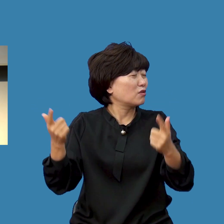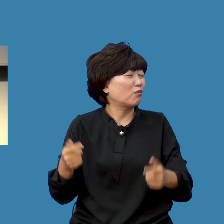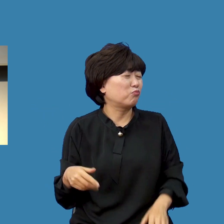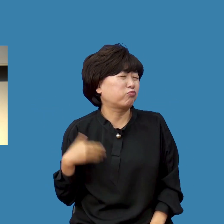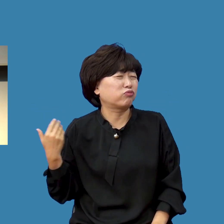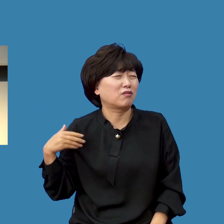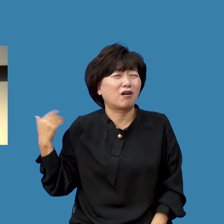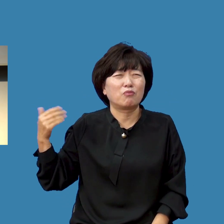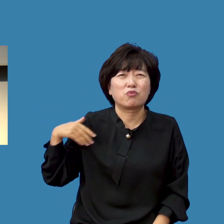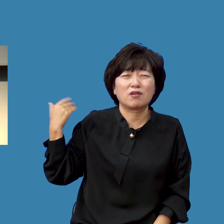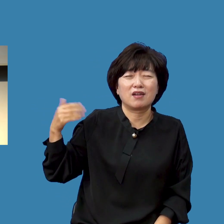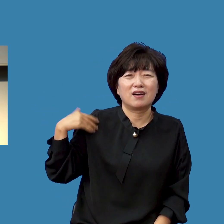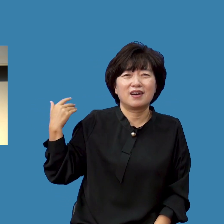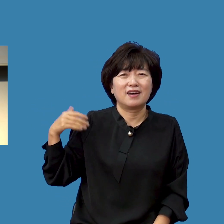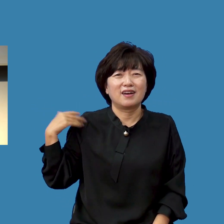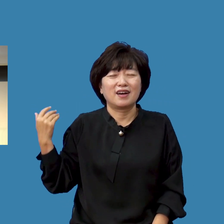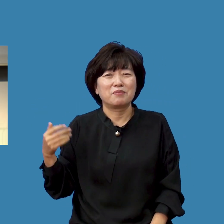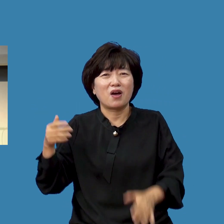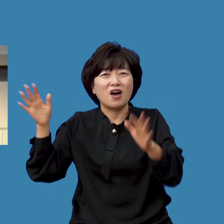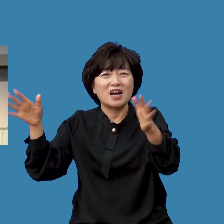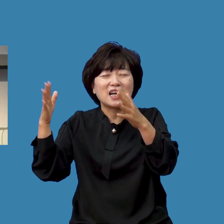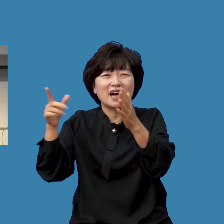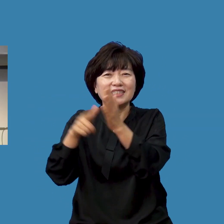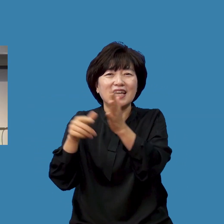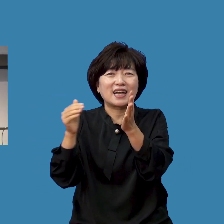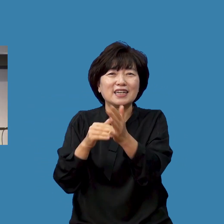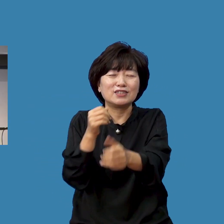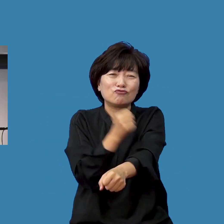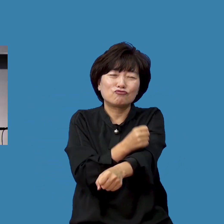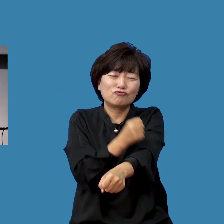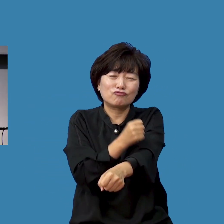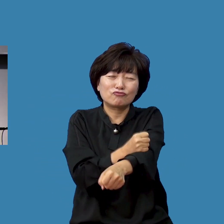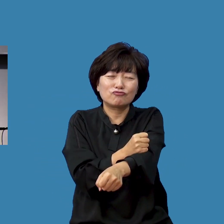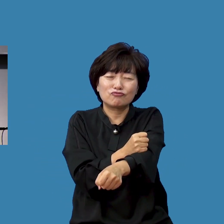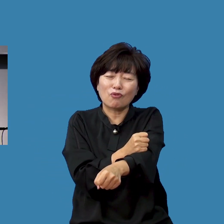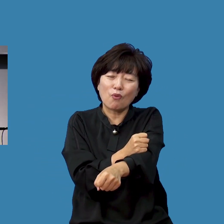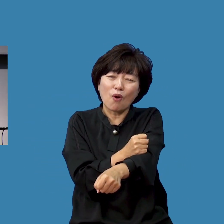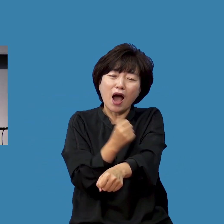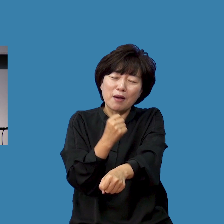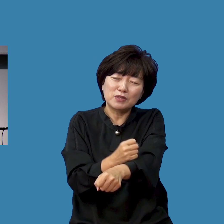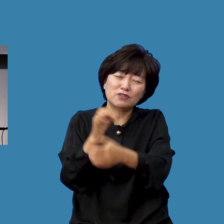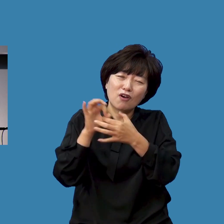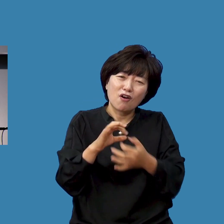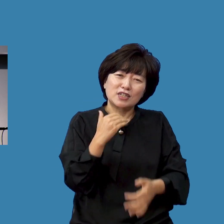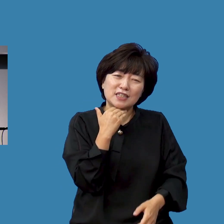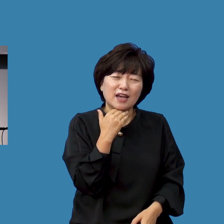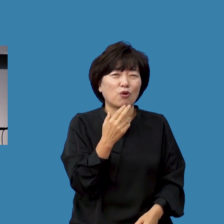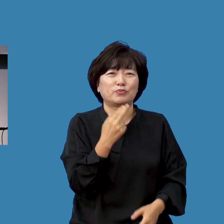뭐 나오면 좋고 안 나오면 말고, 그러면 여러분 가을까지 그 수고를 하면서 기다리지 않지 않겠어요?